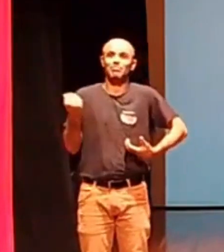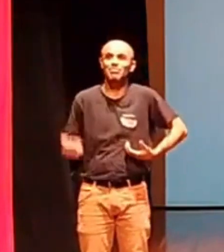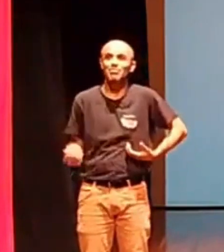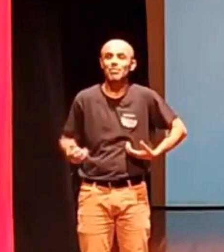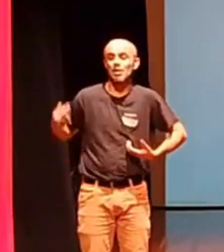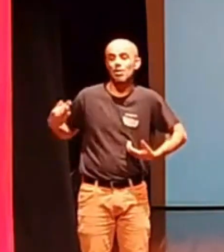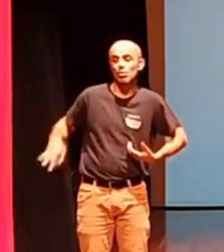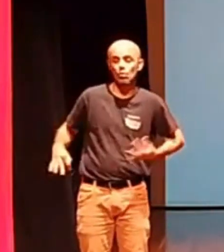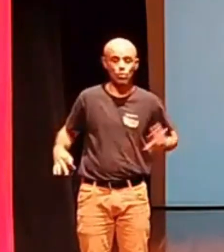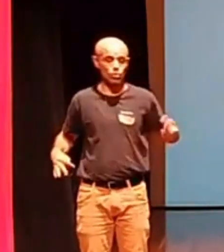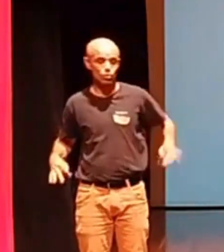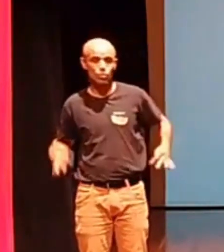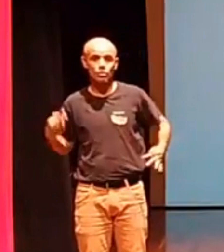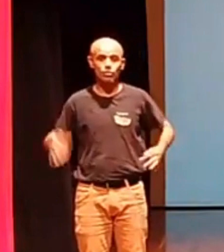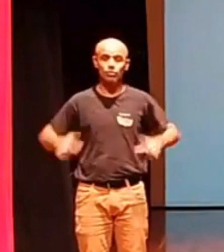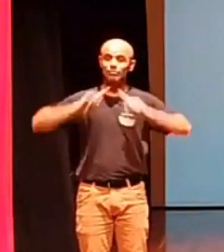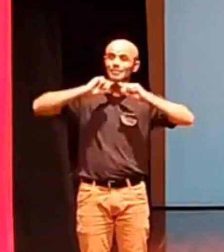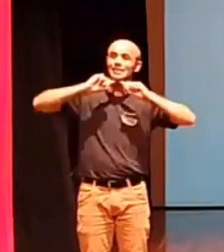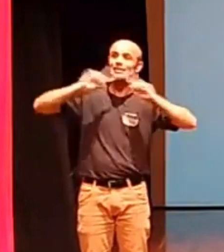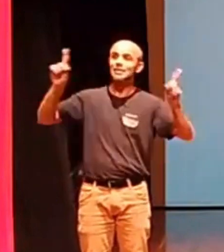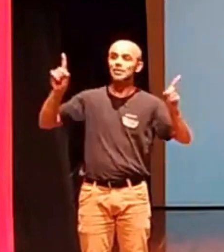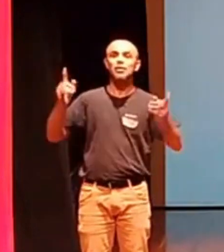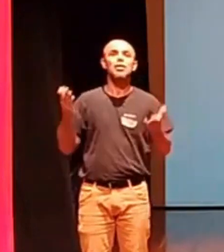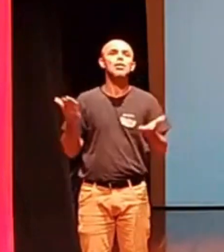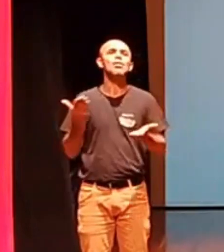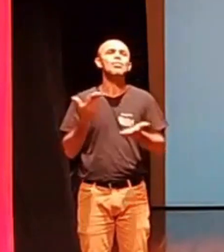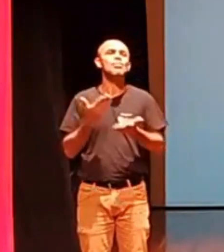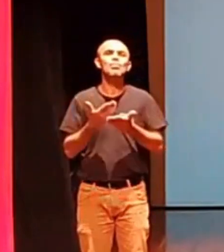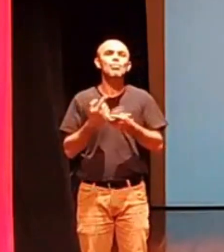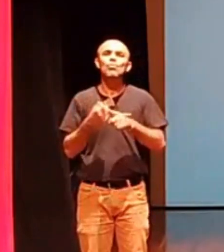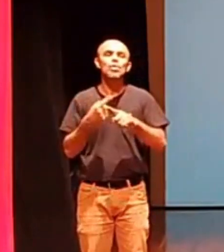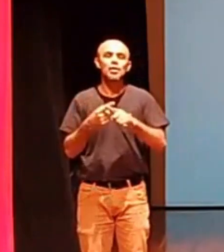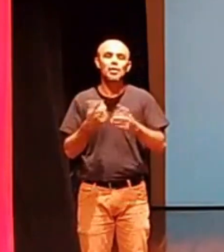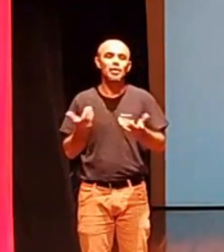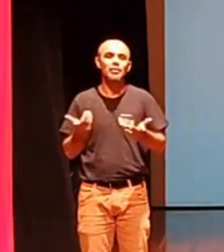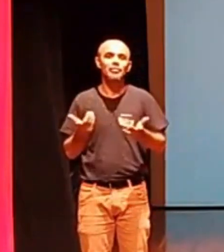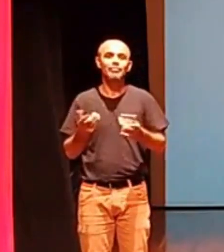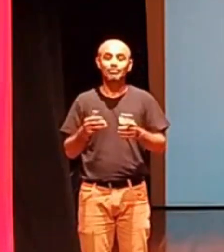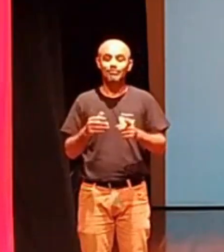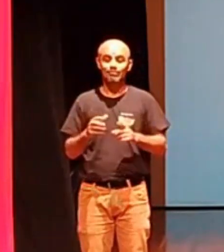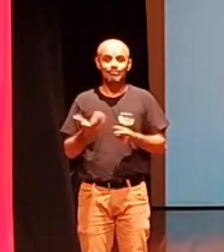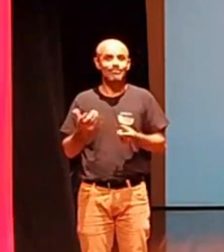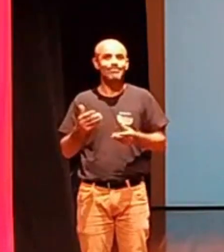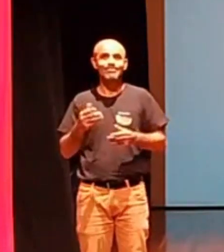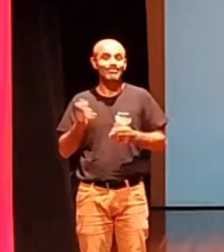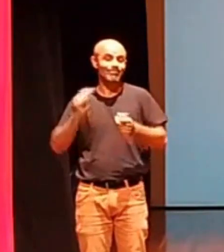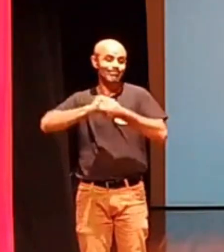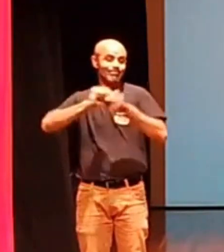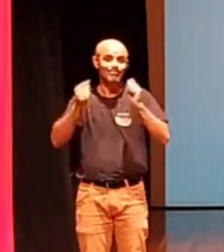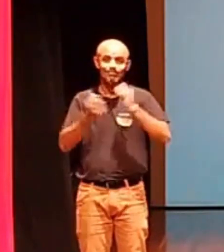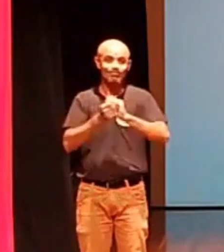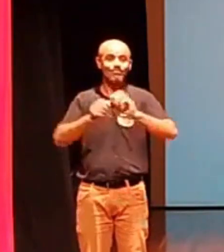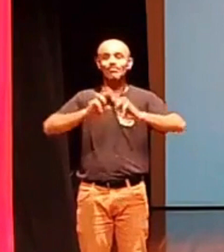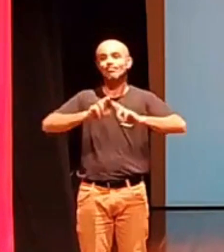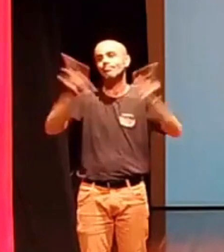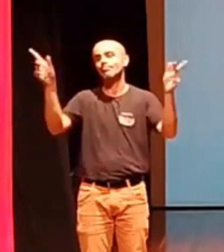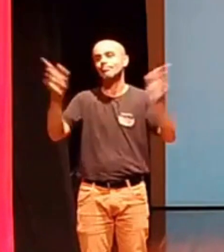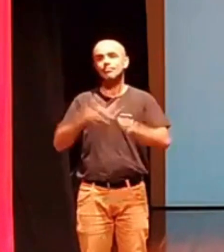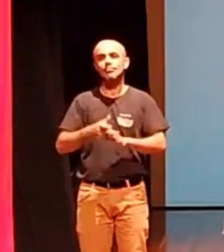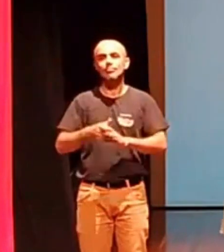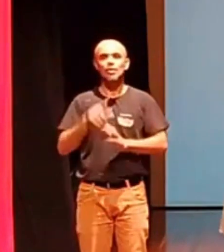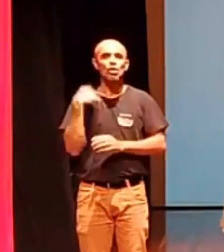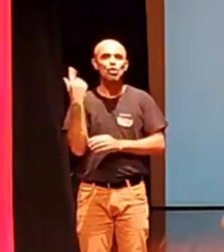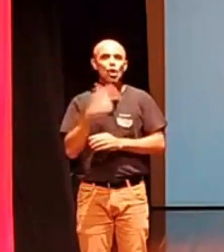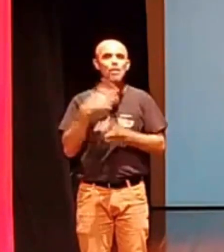queixas, mas porque a função delas não é adequada. Mas a gente